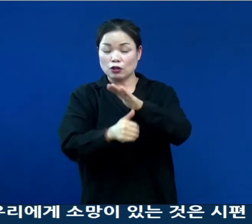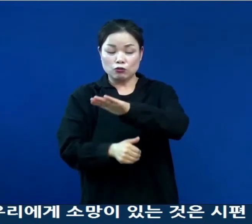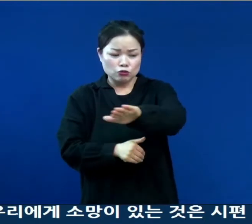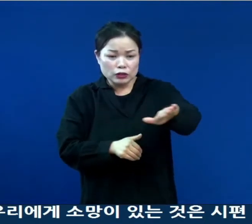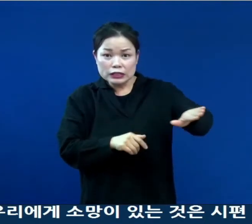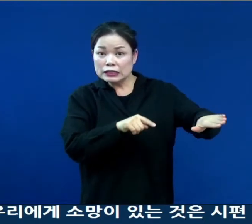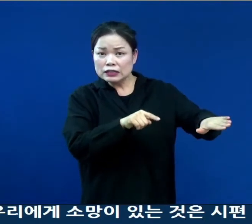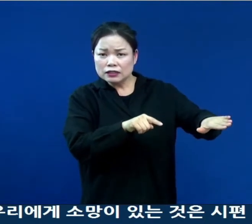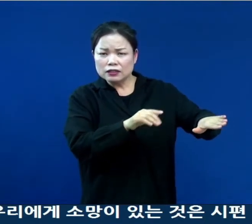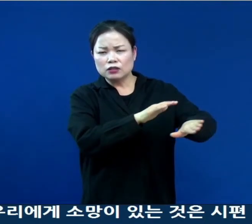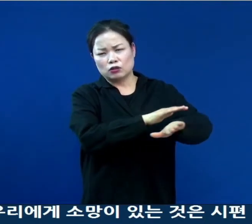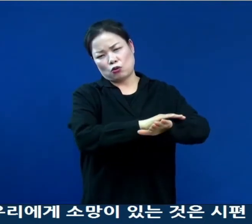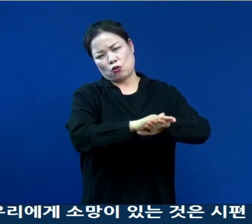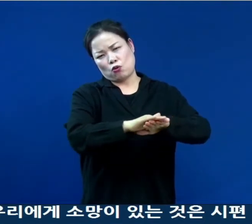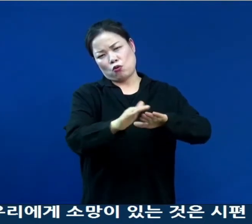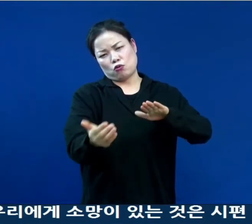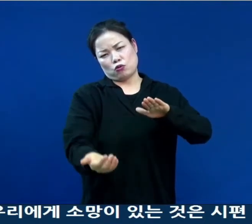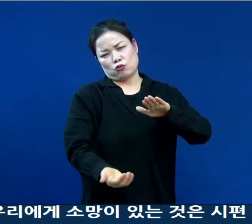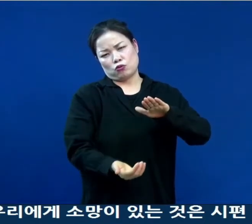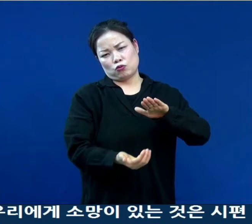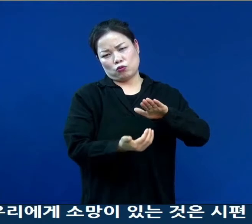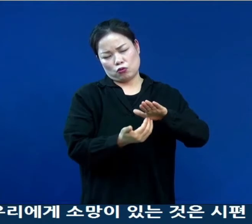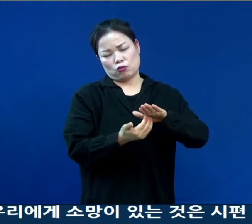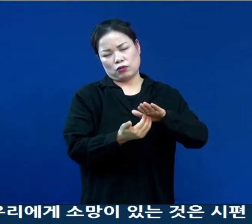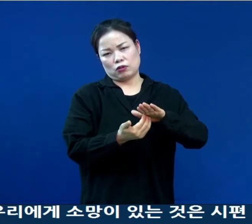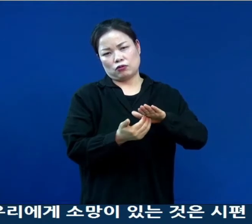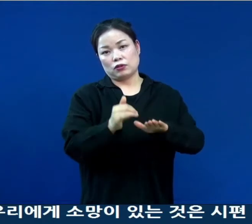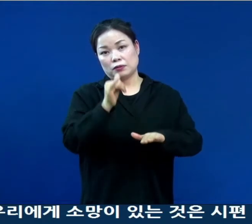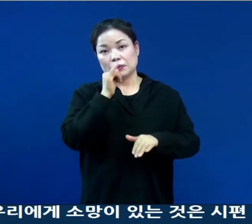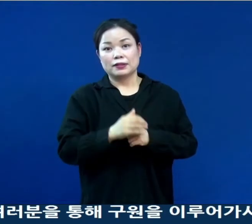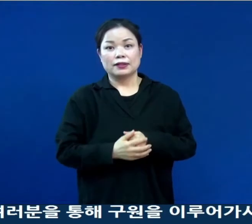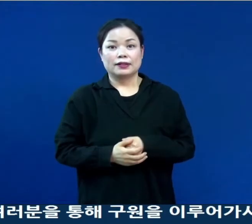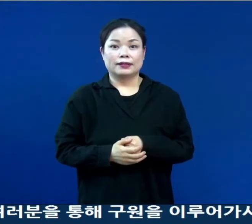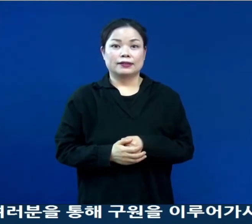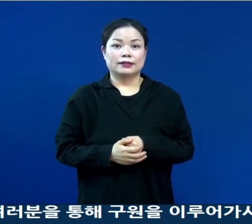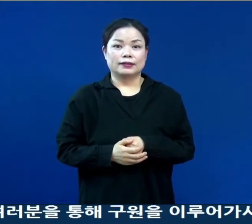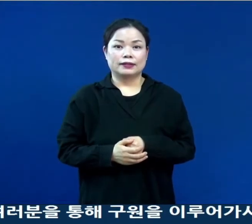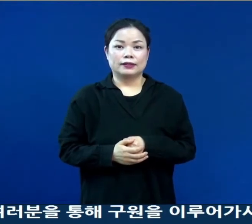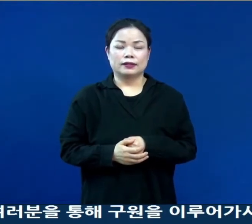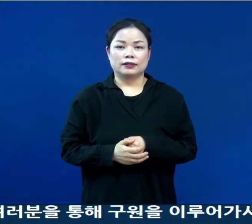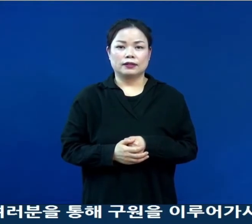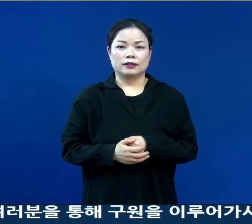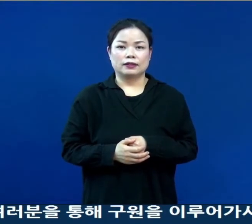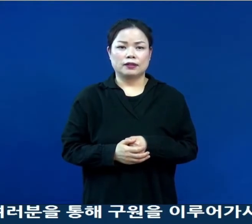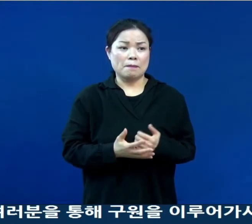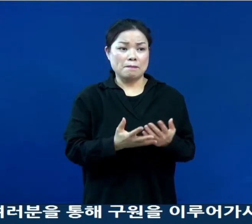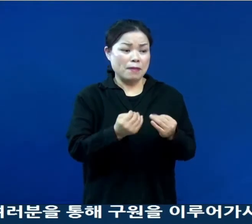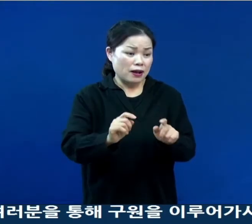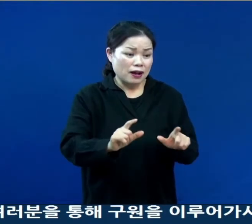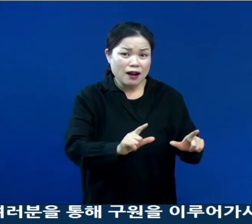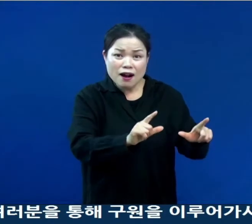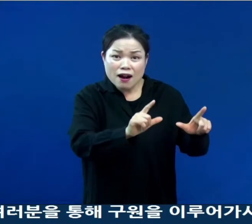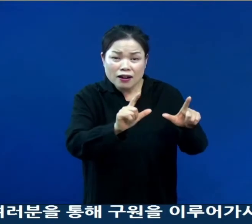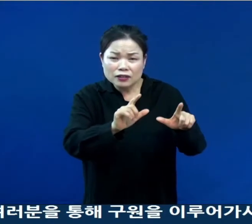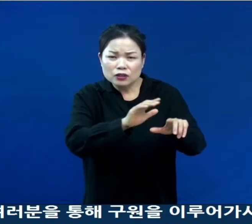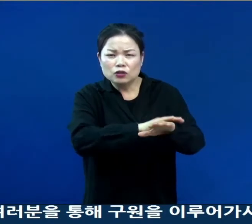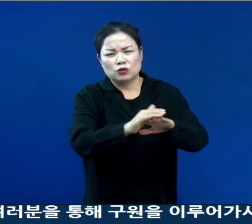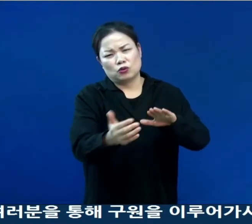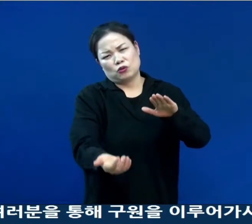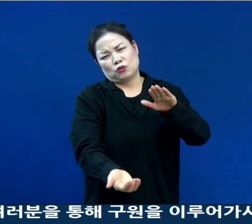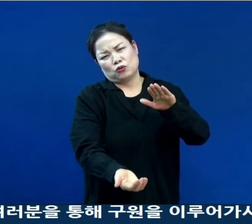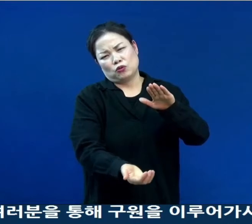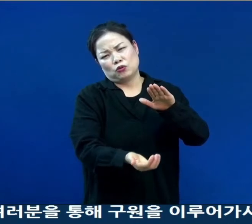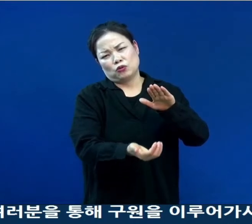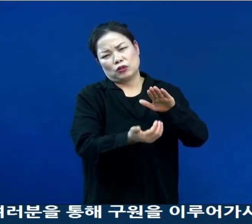우리는 그것을 형통이라고 부를 수 있어야 한다는 것입니다. 많이 누리는 것을 형통이라고 부르는